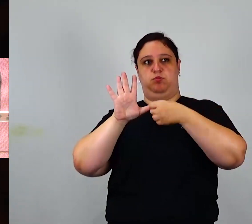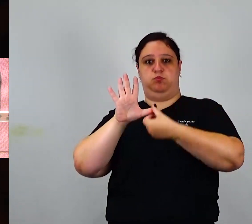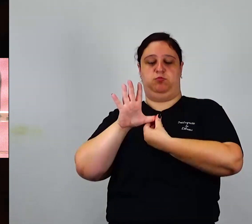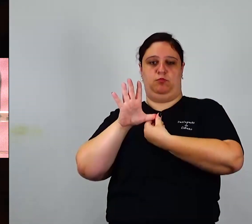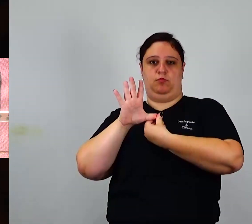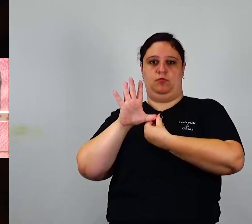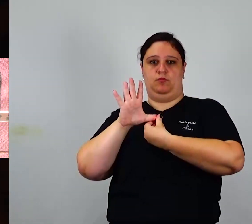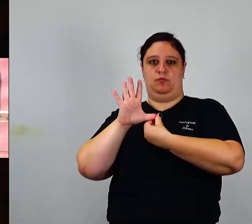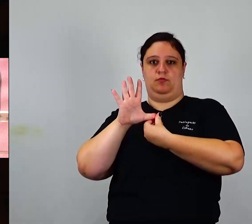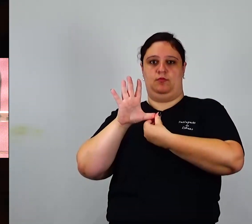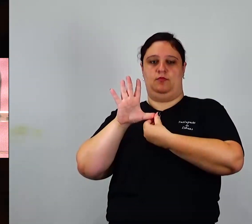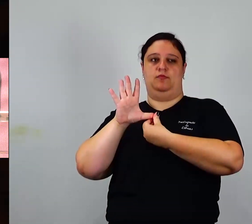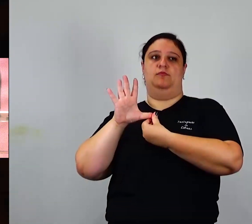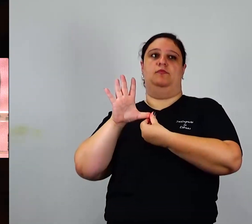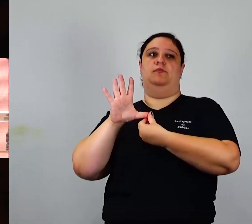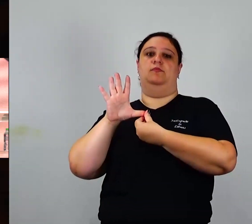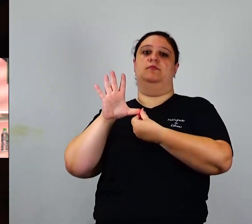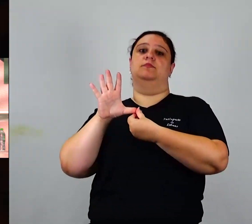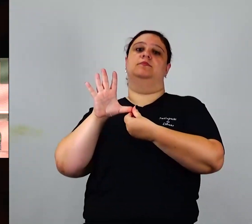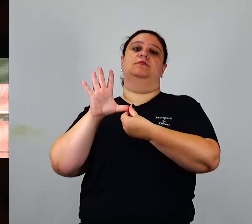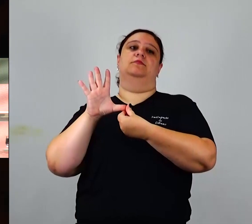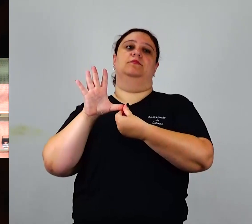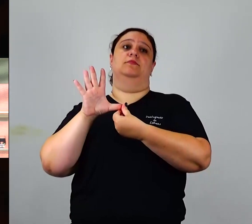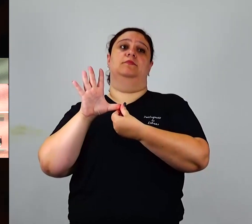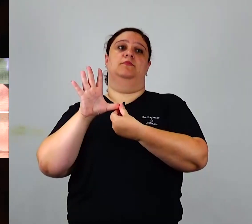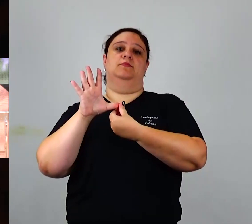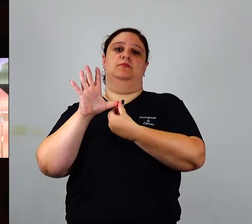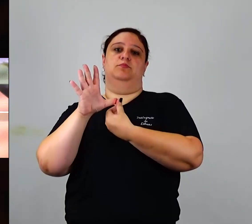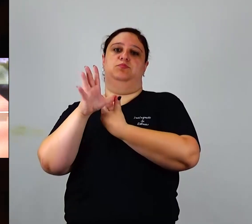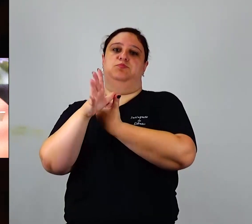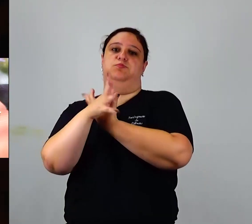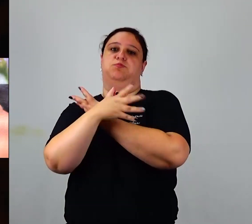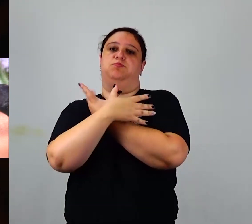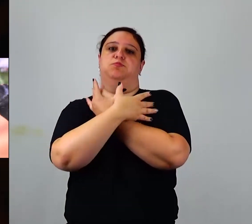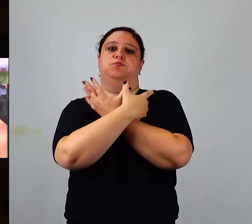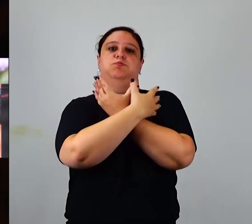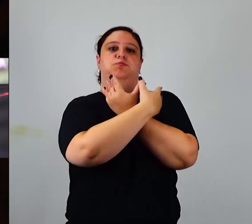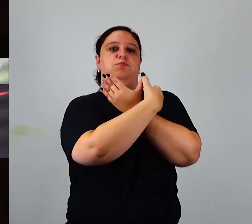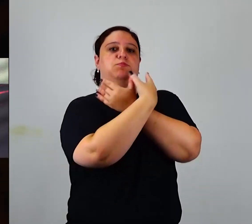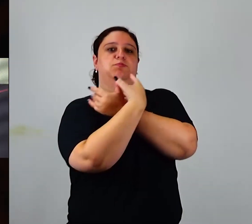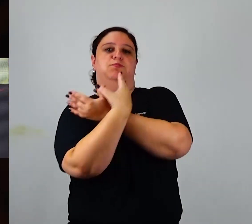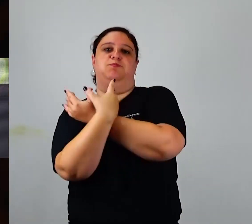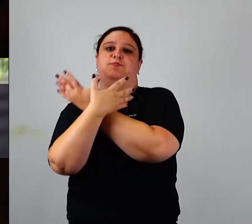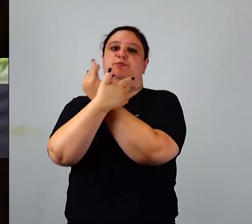casulo, entra nele, fica um tempo lá e sai de lá de que jeito?